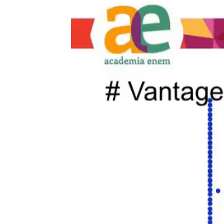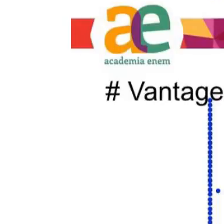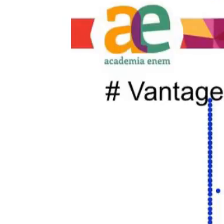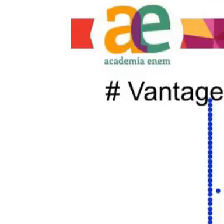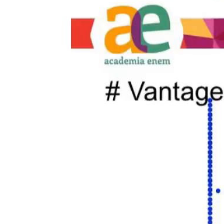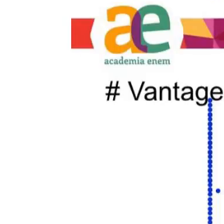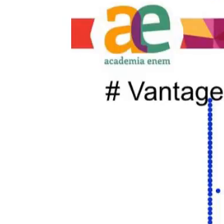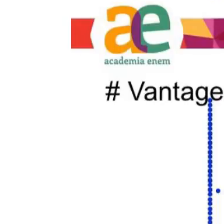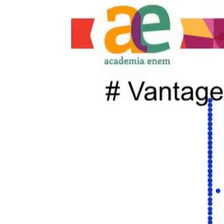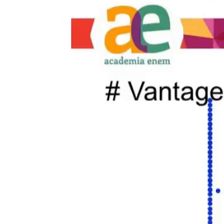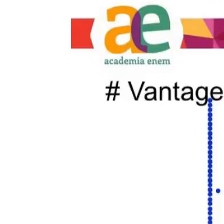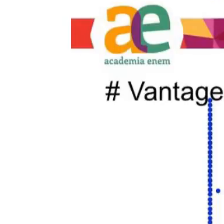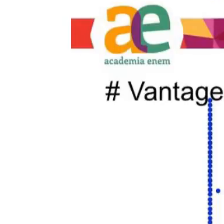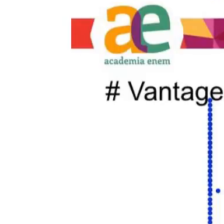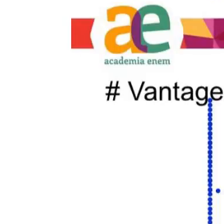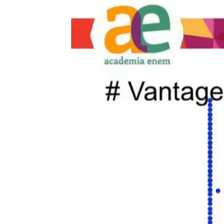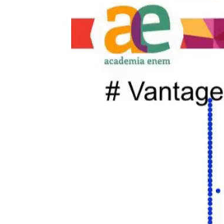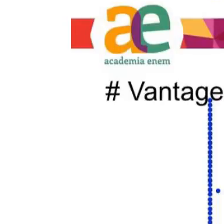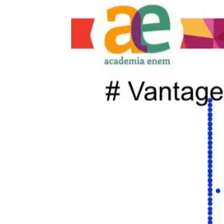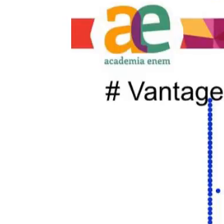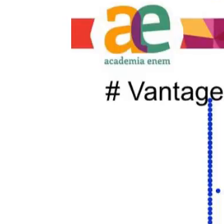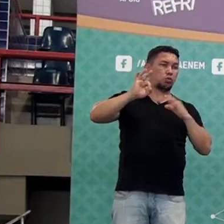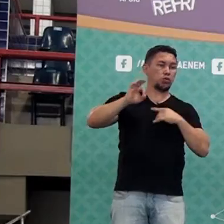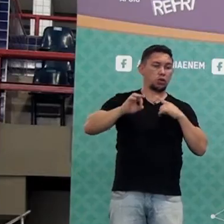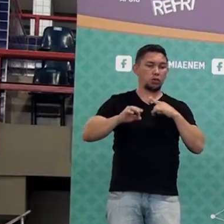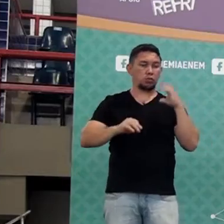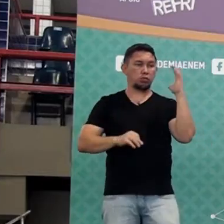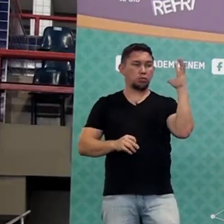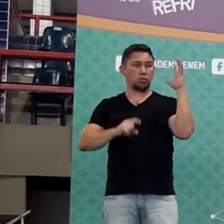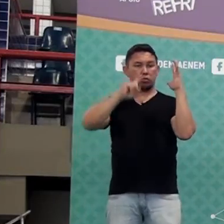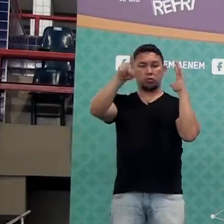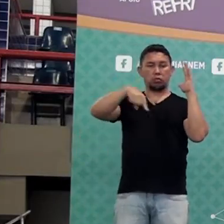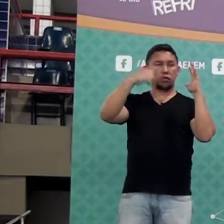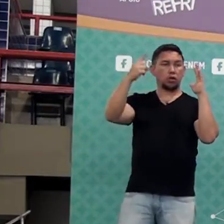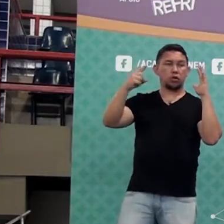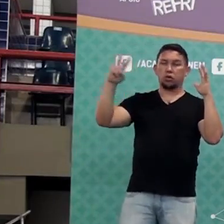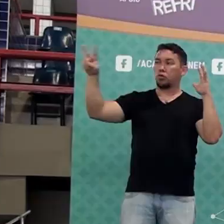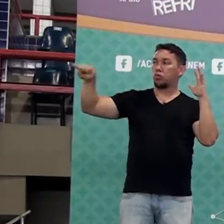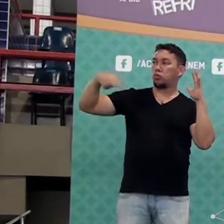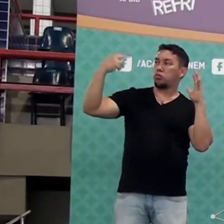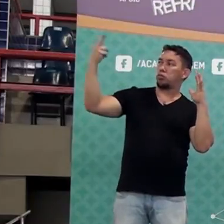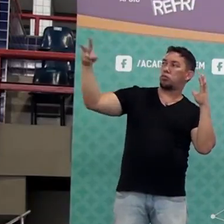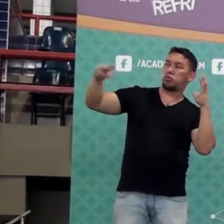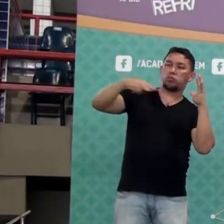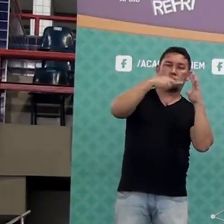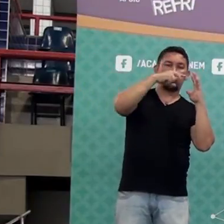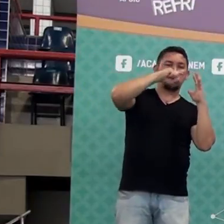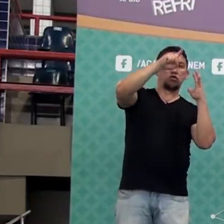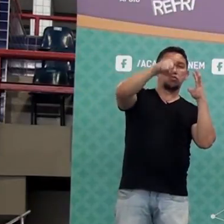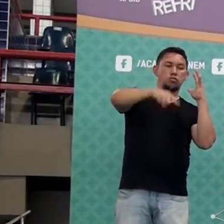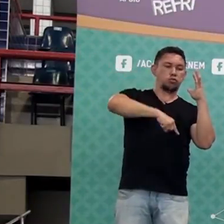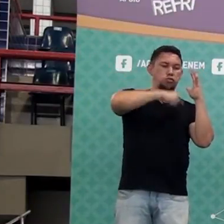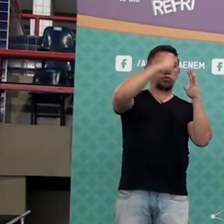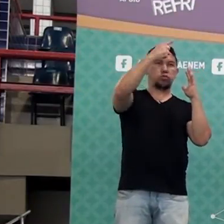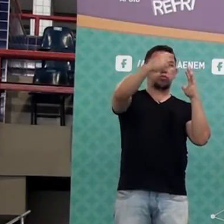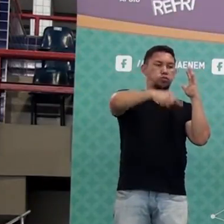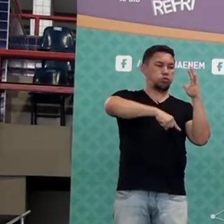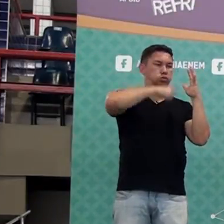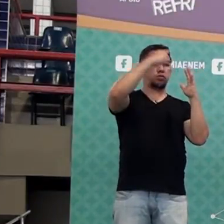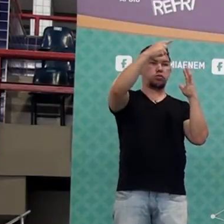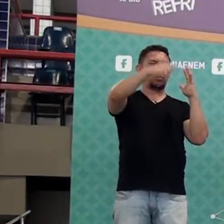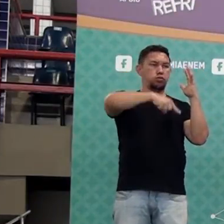efeito estufa. Na hora que você está produzindo eletricidade, a partir do movimento lá do catavento, né,